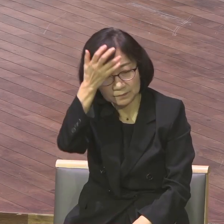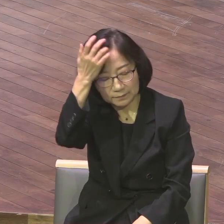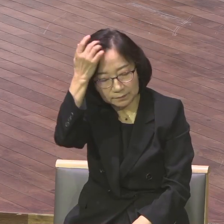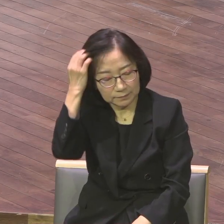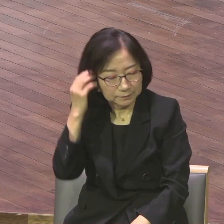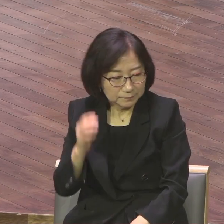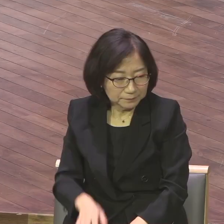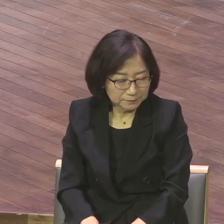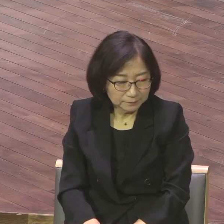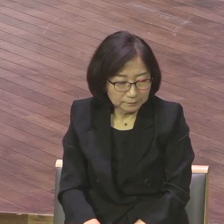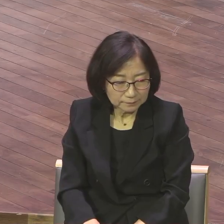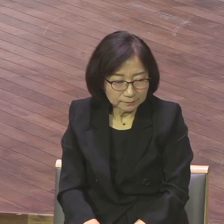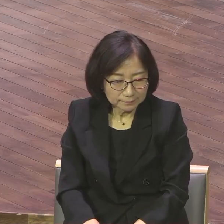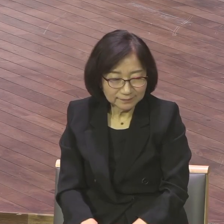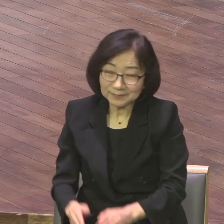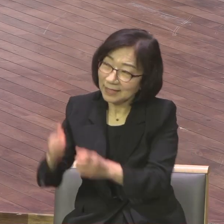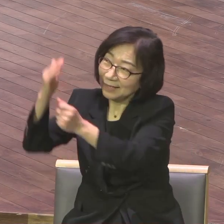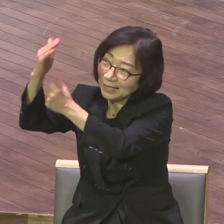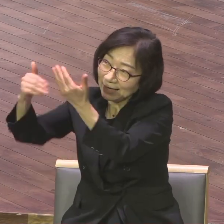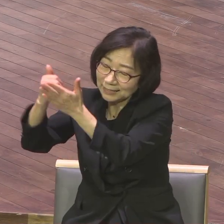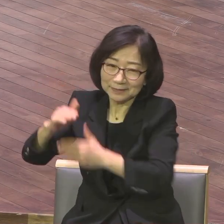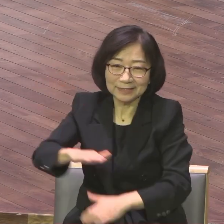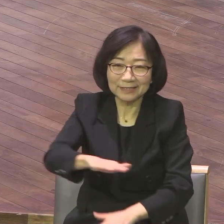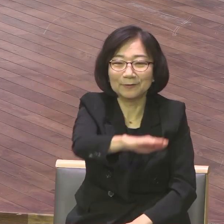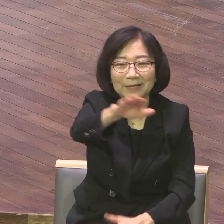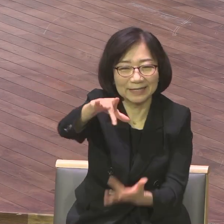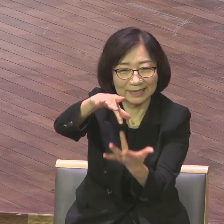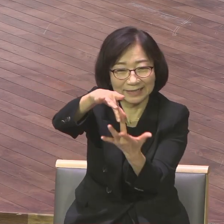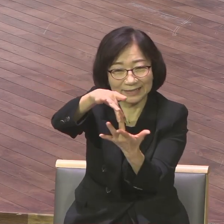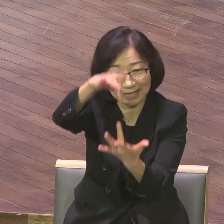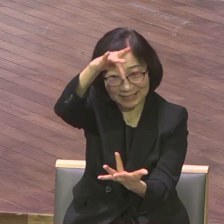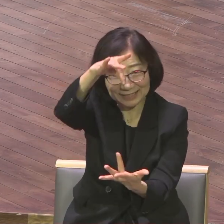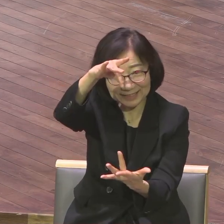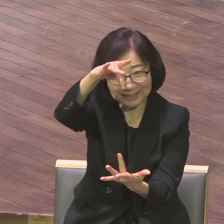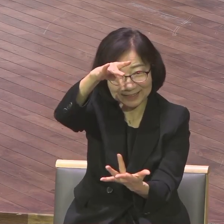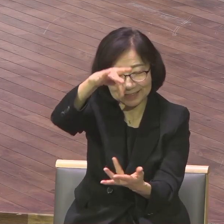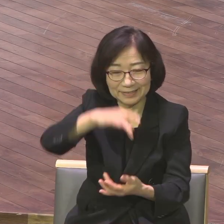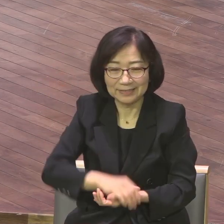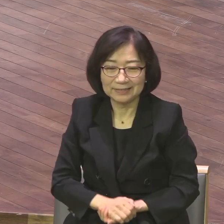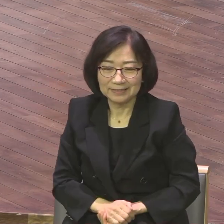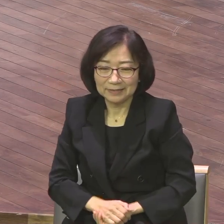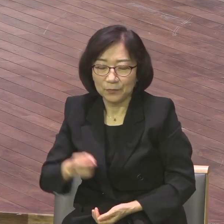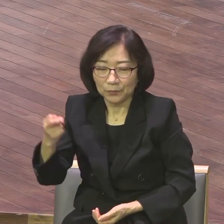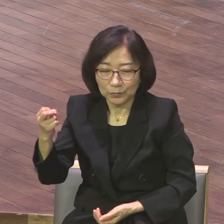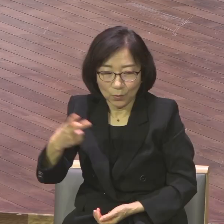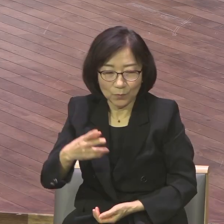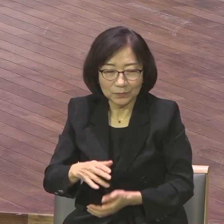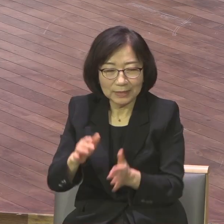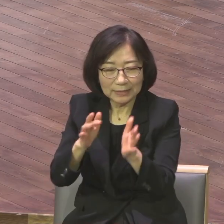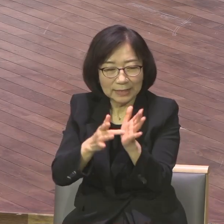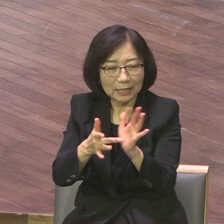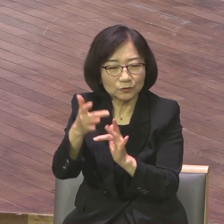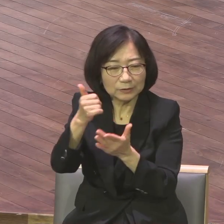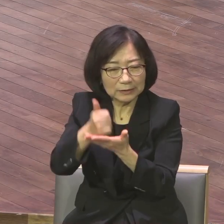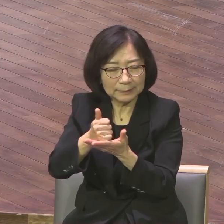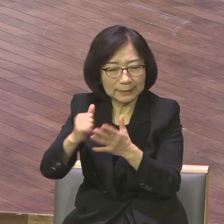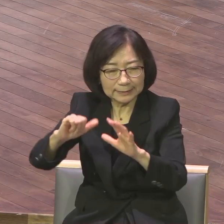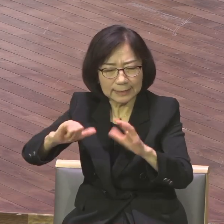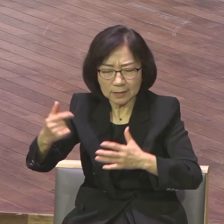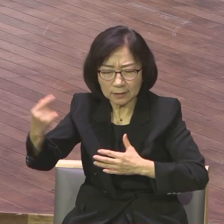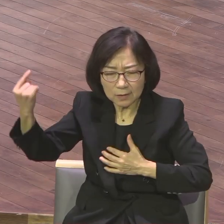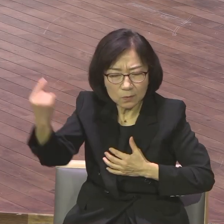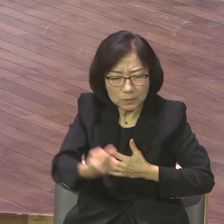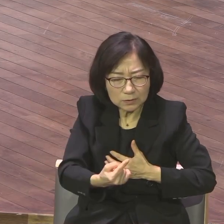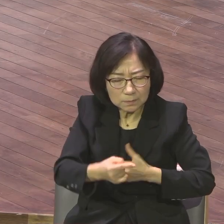하나님께서 우리를 이렇게 택하셔서 예수님께서 육신 옷을 입고 이 땅에 오신 이유, 하나님의